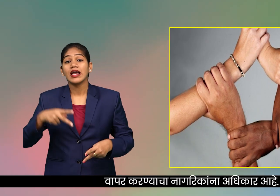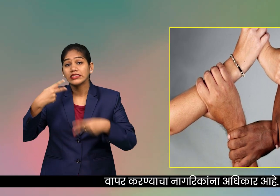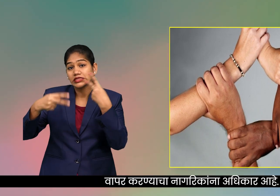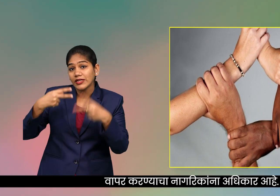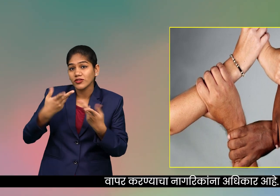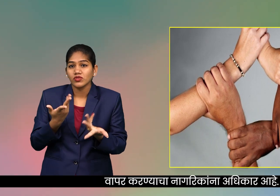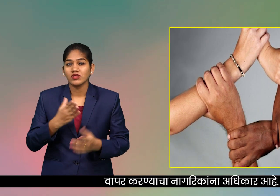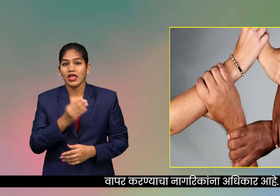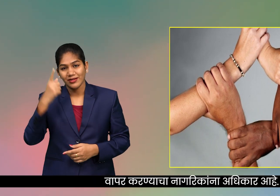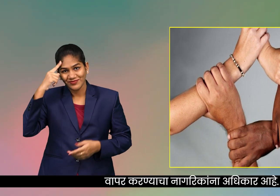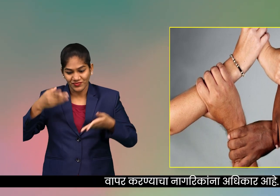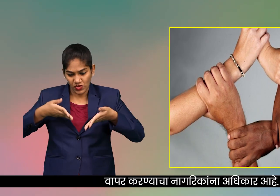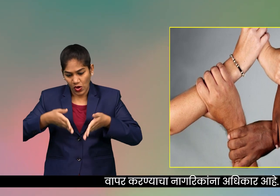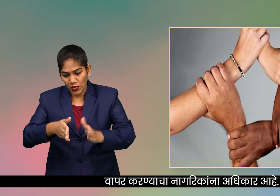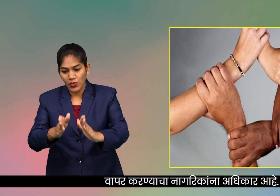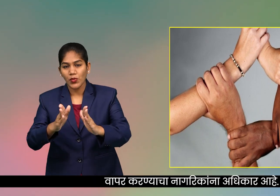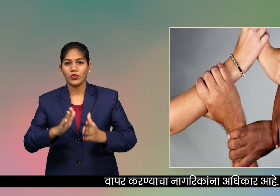करण्याचा नागरिकांना अधिकार आहे.